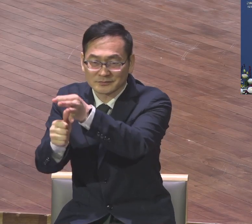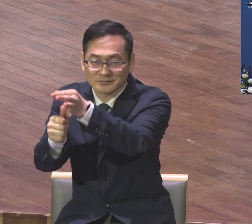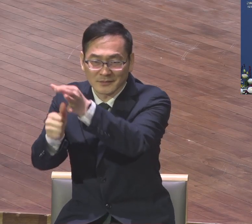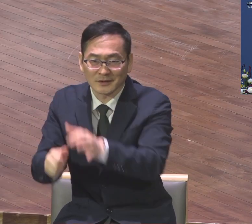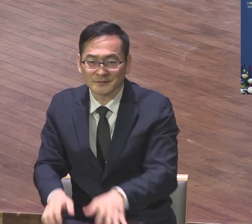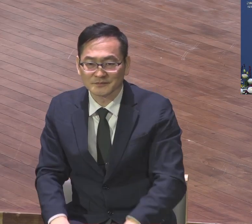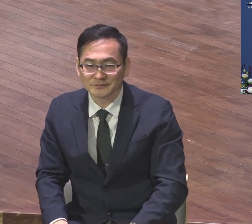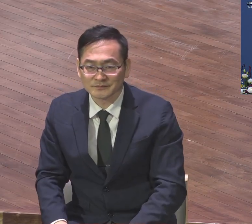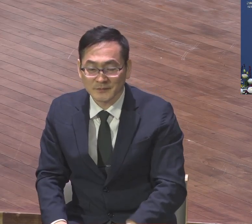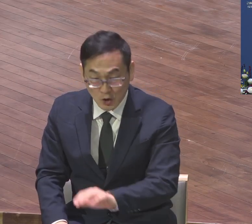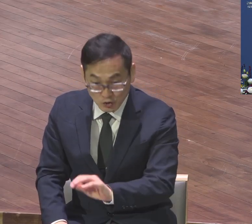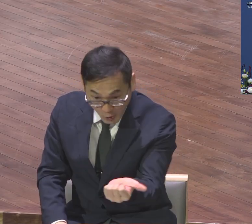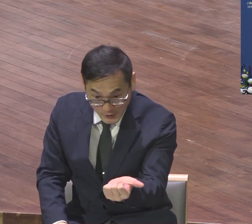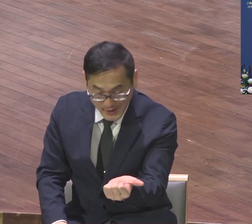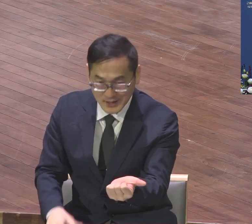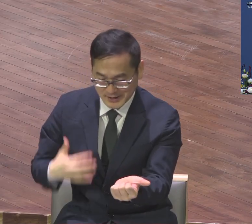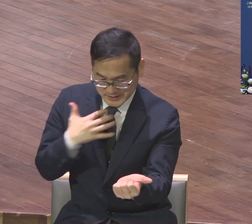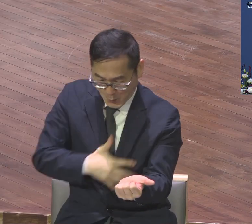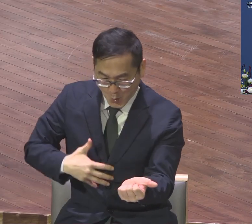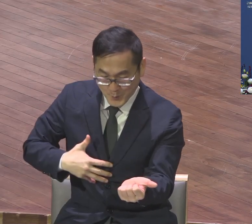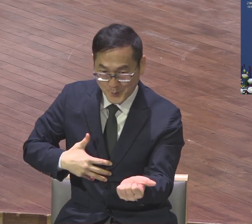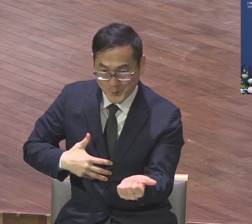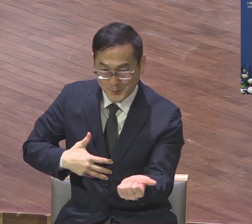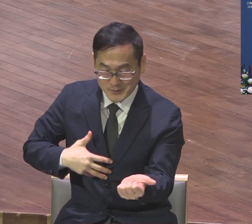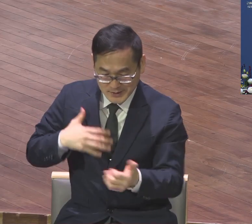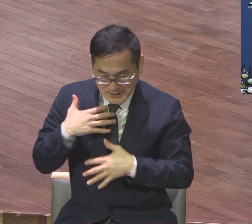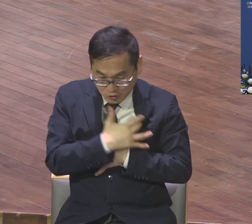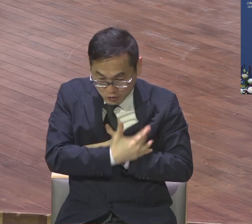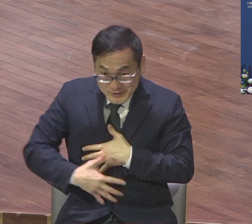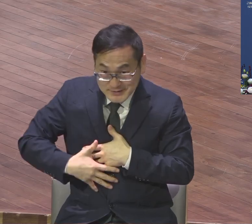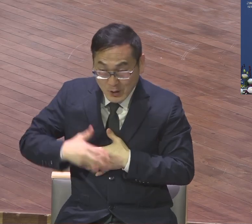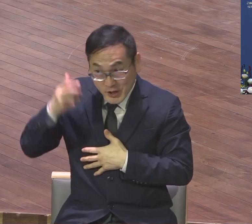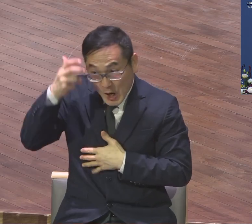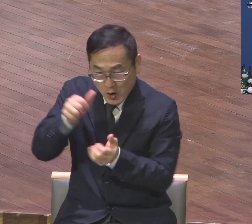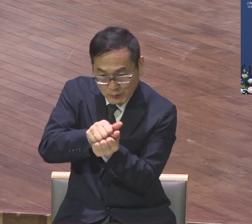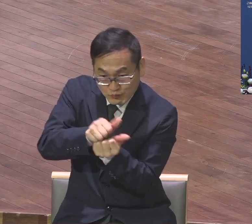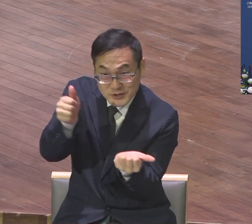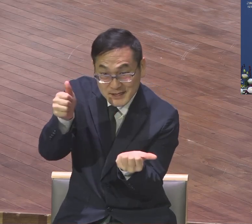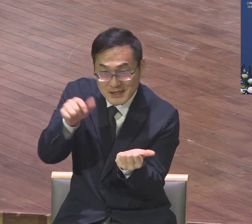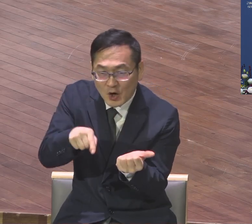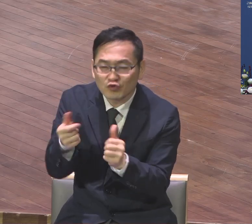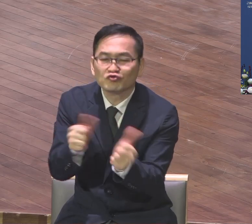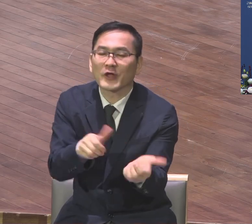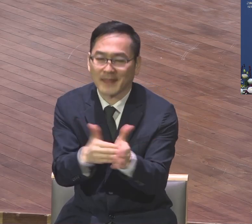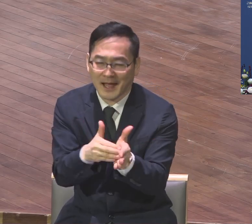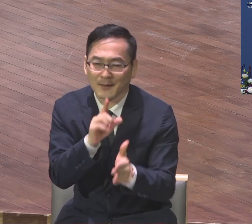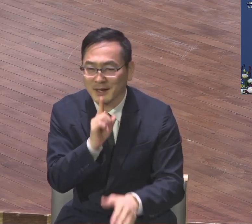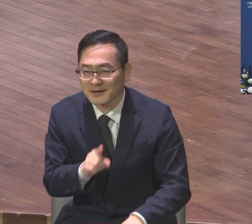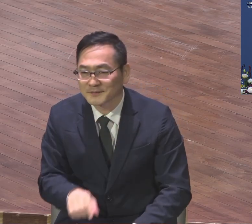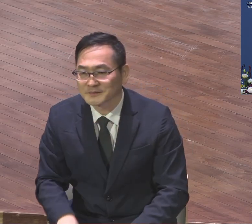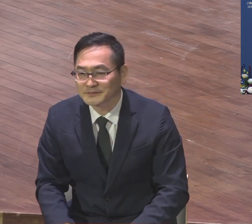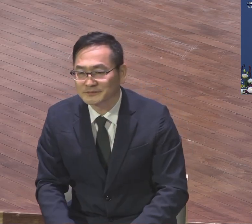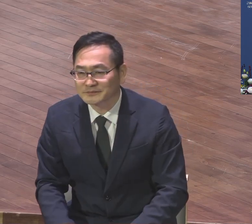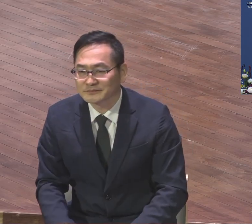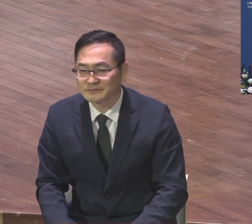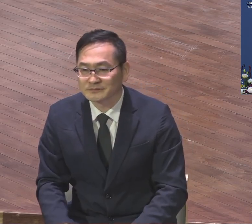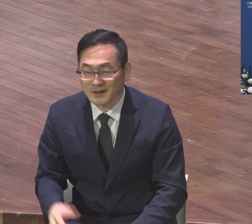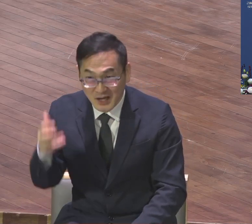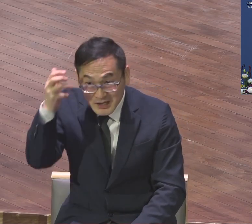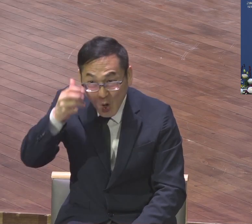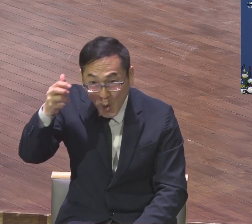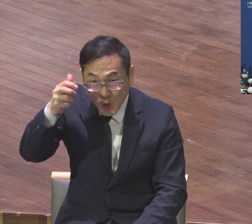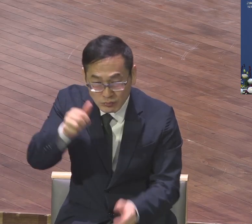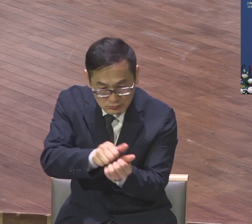것을 죽었다 그래요. 육체는 세상에서 땅으로 흙으로 가지만 영혼은 죽는 게